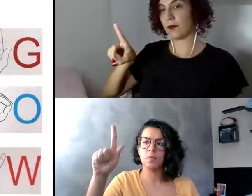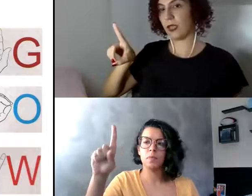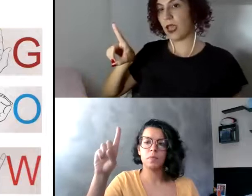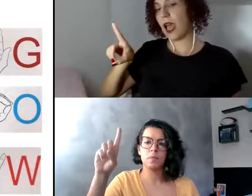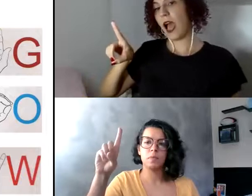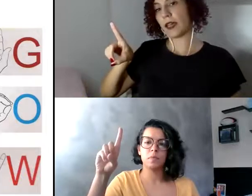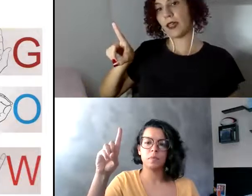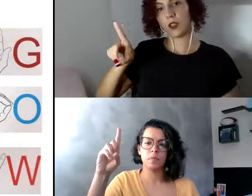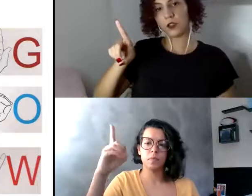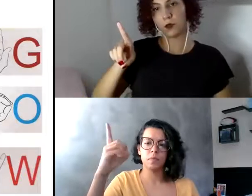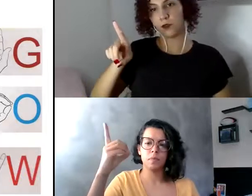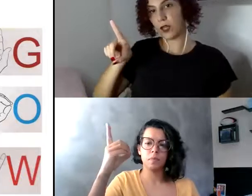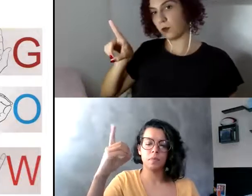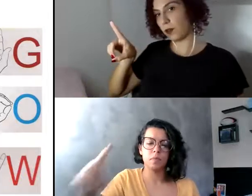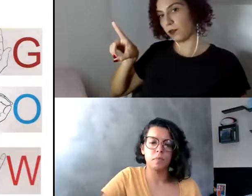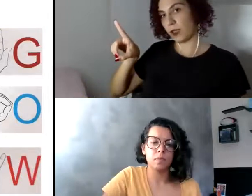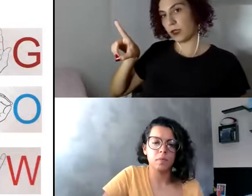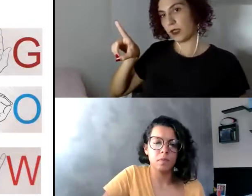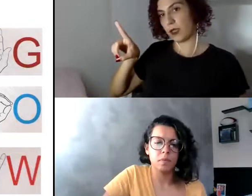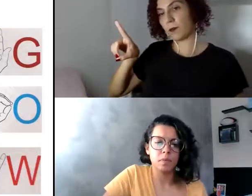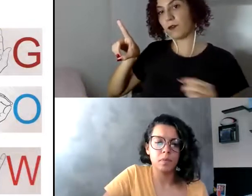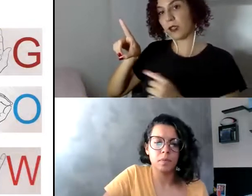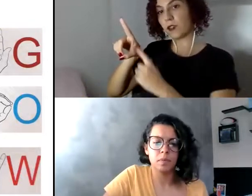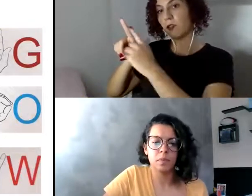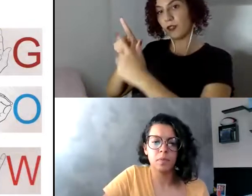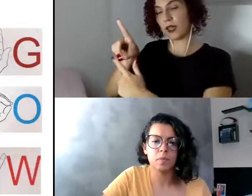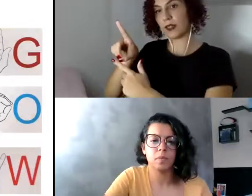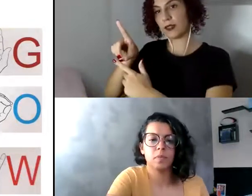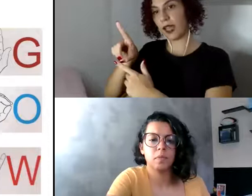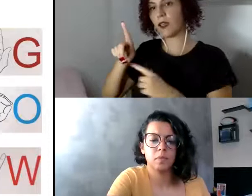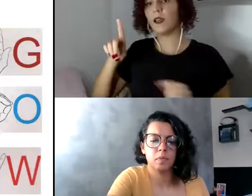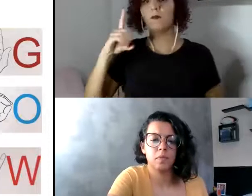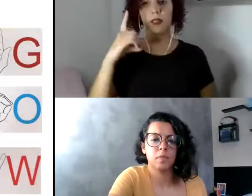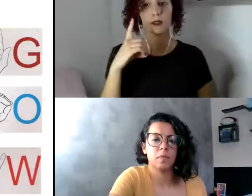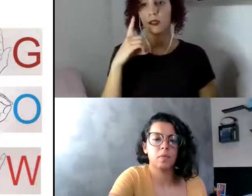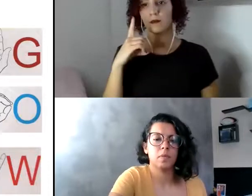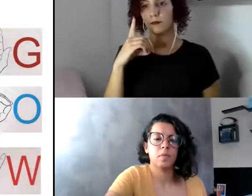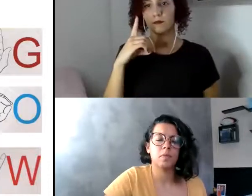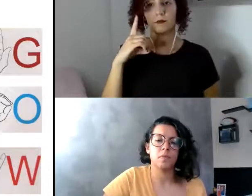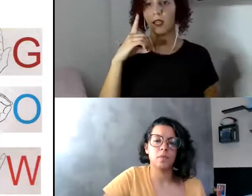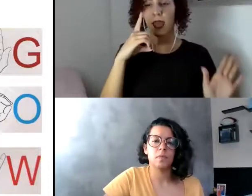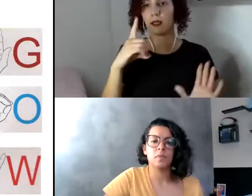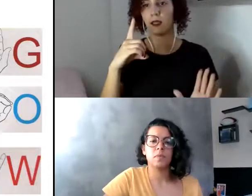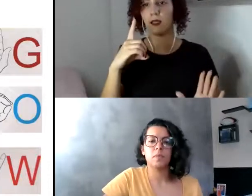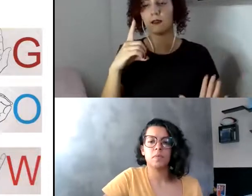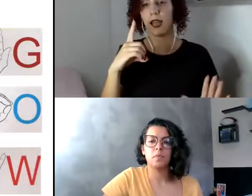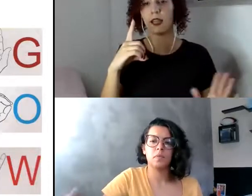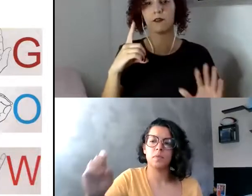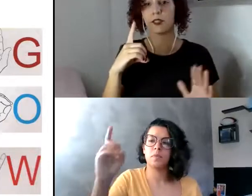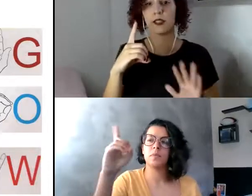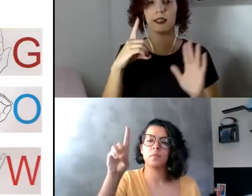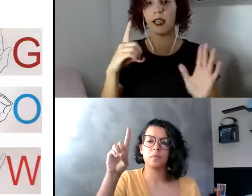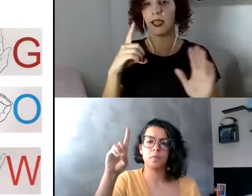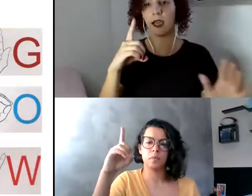D. Aqui, gente, eu tô virando para vocês assim, para vocês só verem, tá? Mas é aqui, tá?